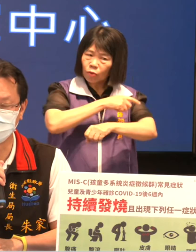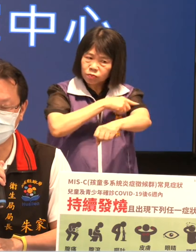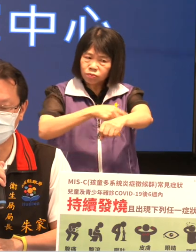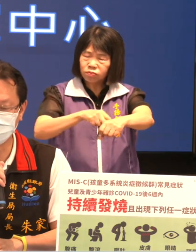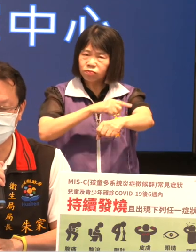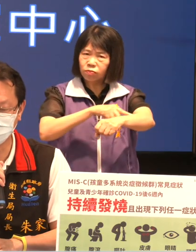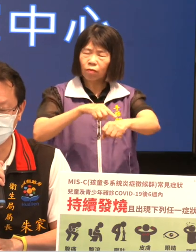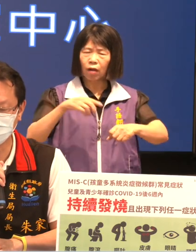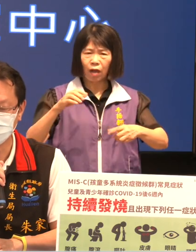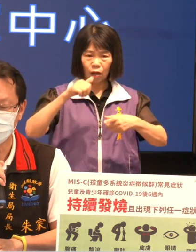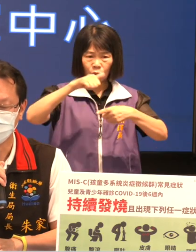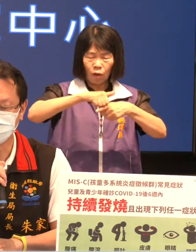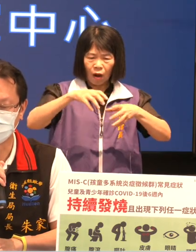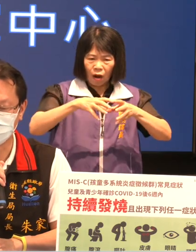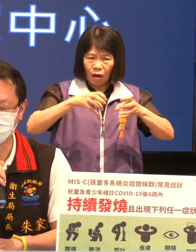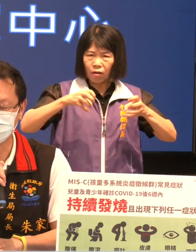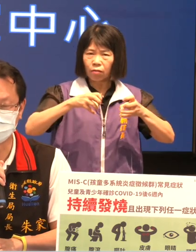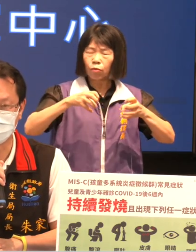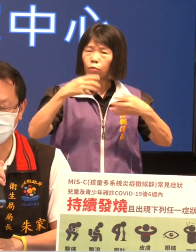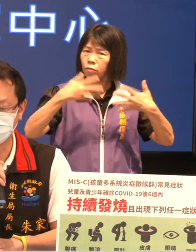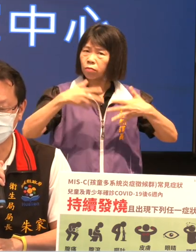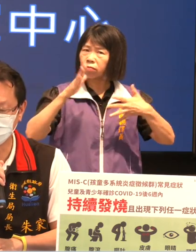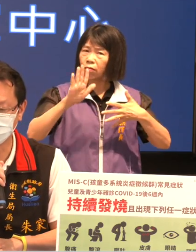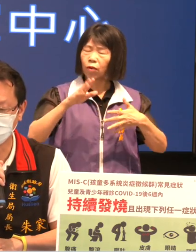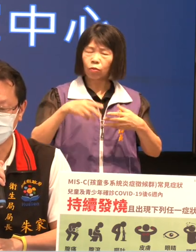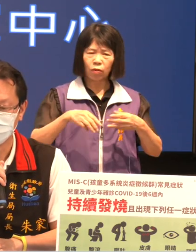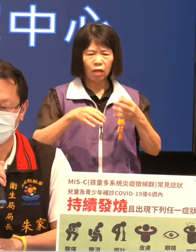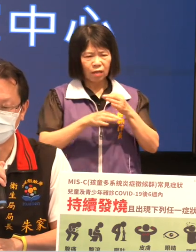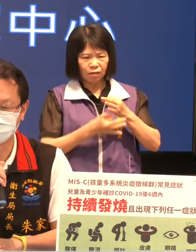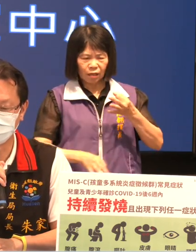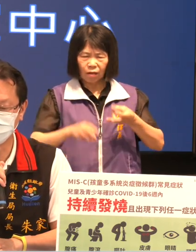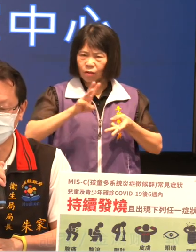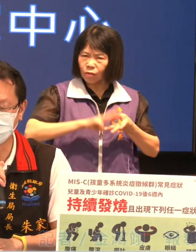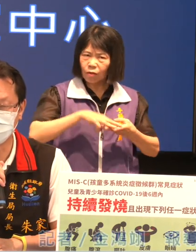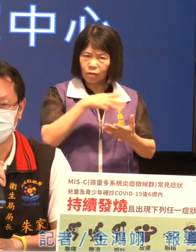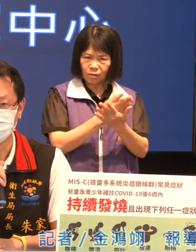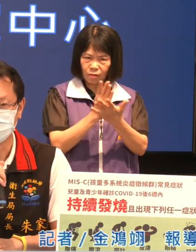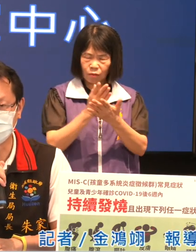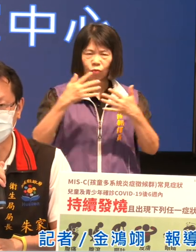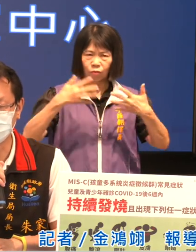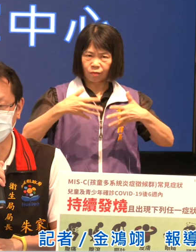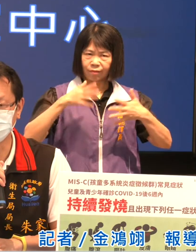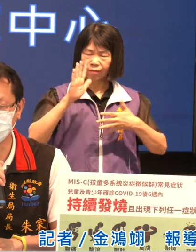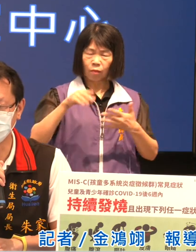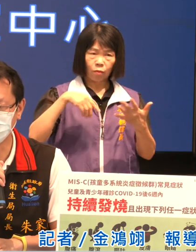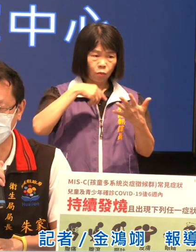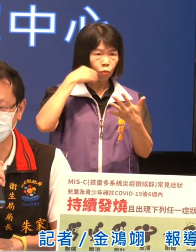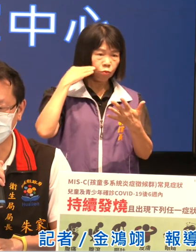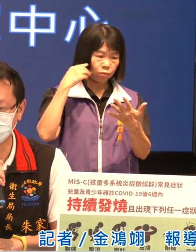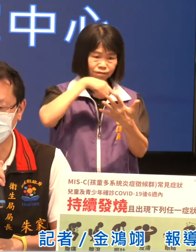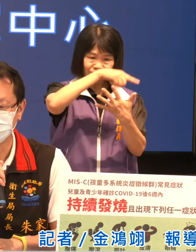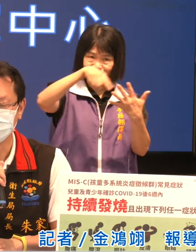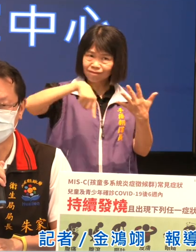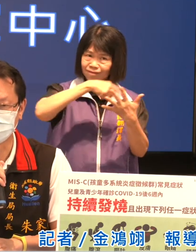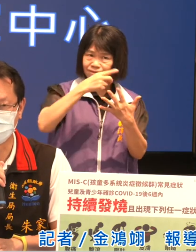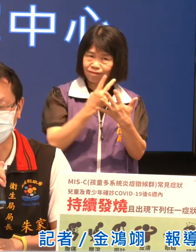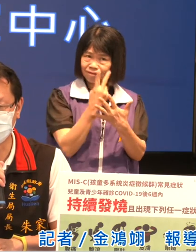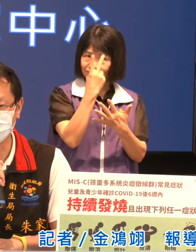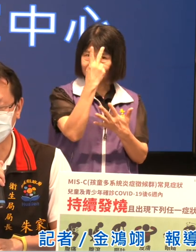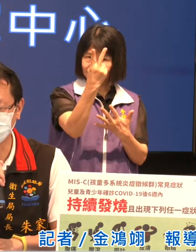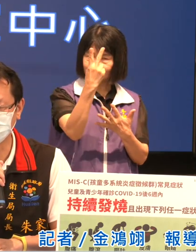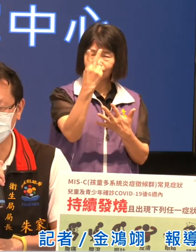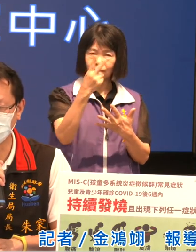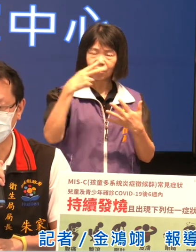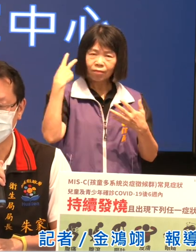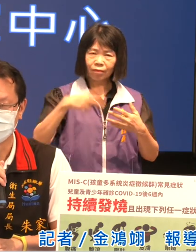本身血液凝固有问题，或者还有一些肠胃道的症状这5个现象中如果有2个现象加上发